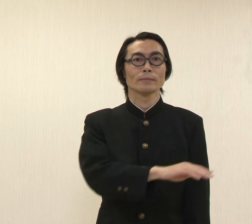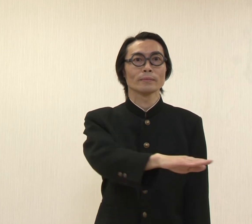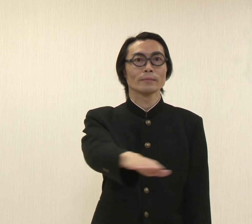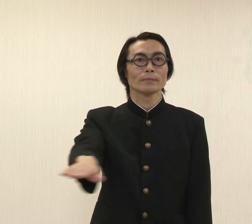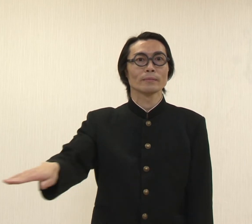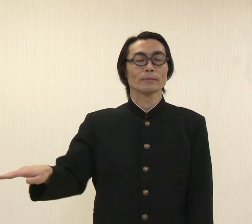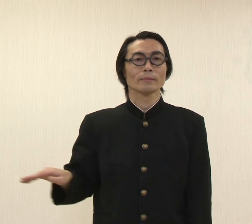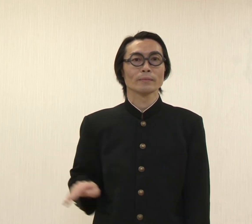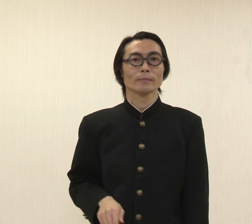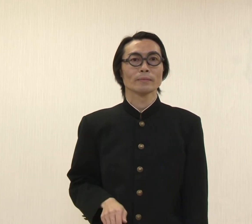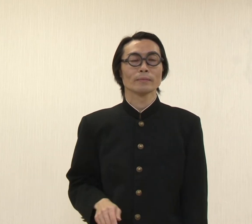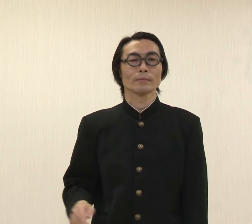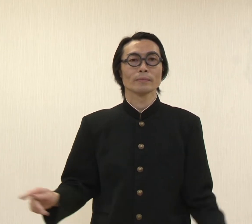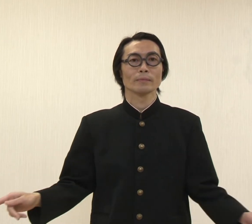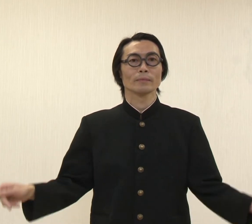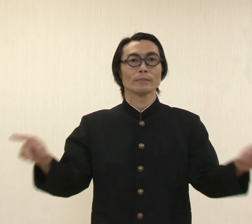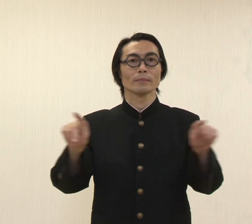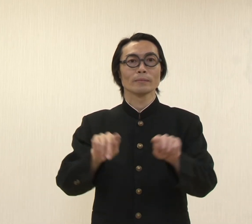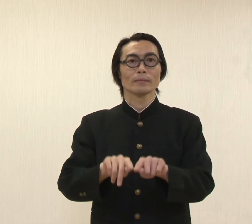皆さんもご一緒に